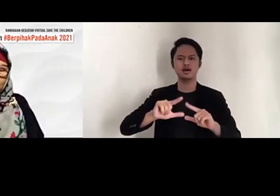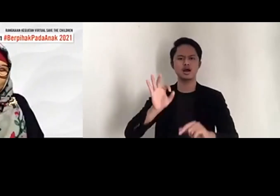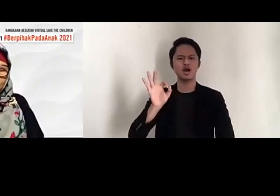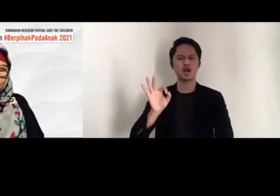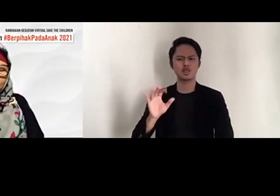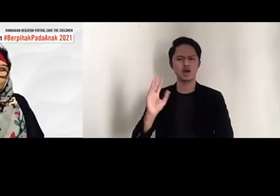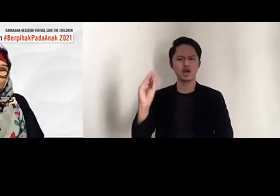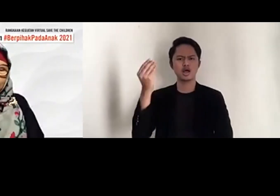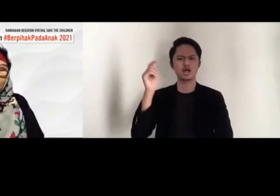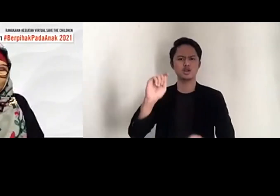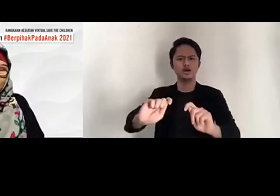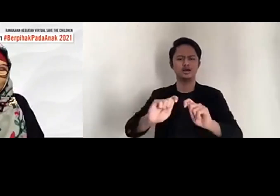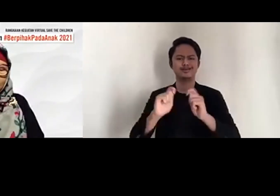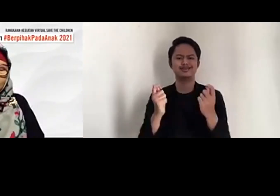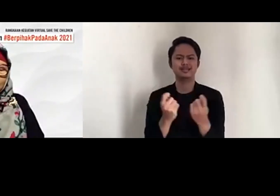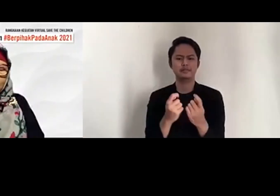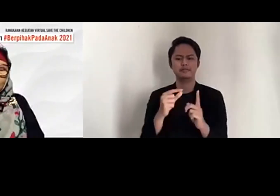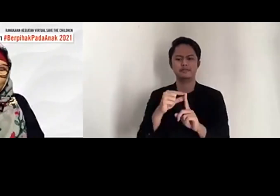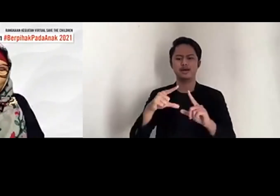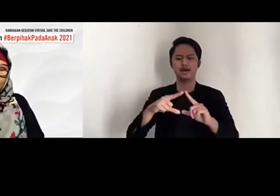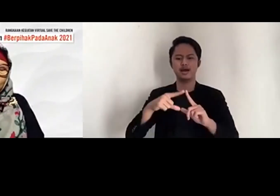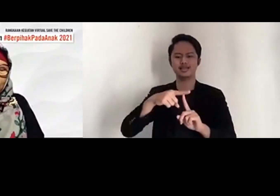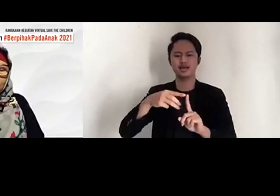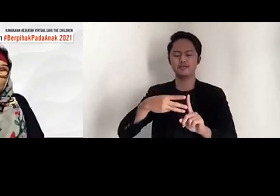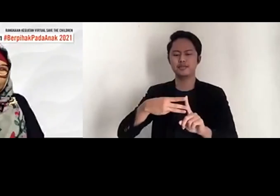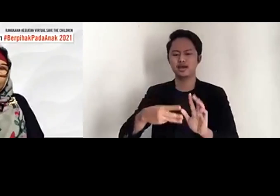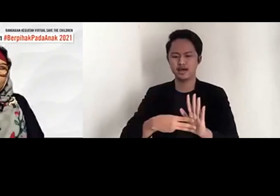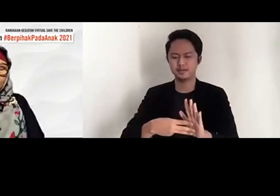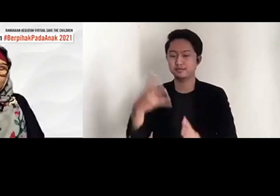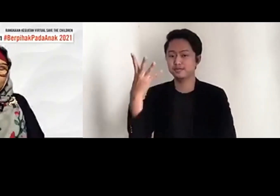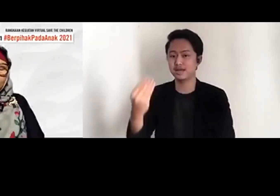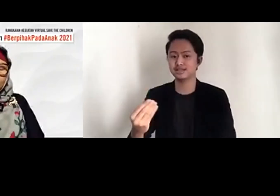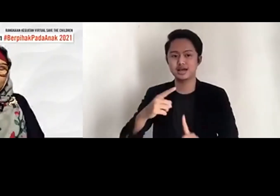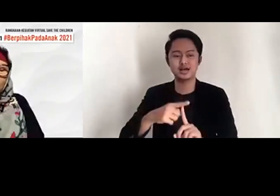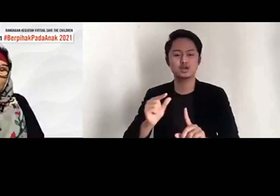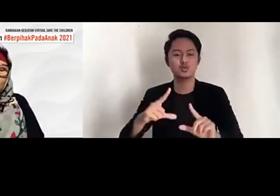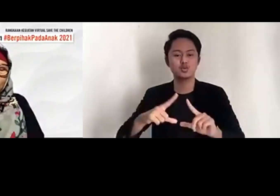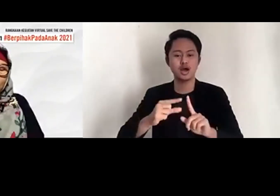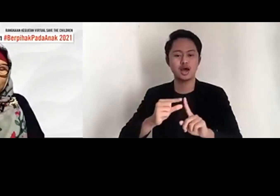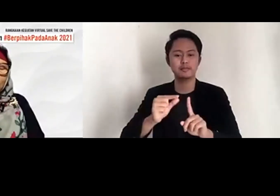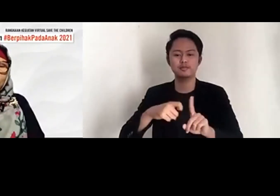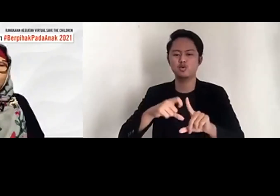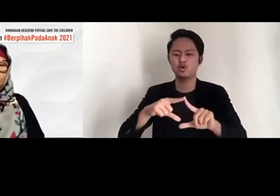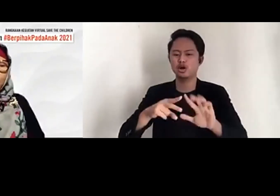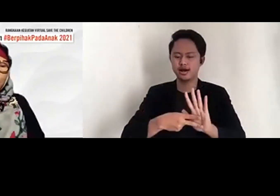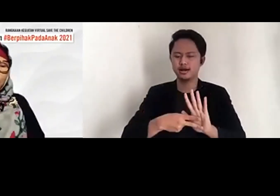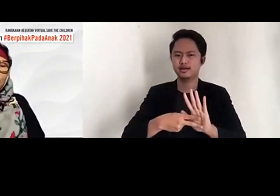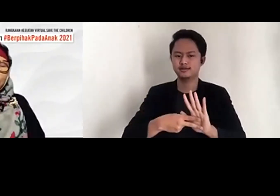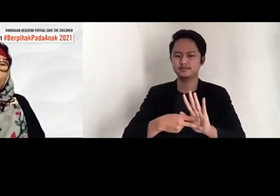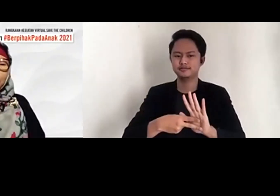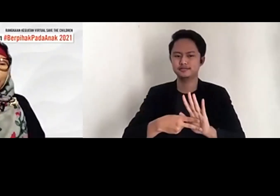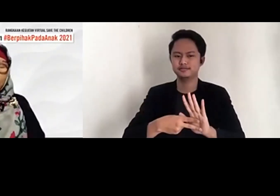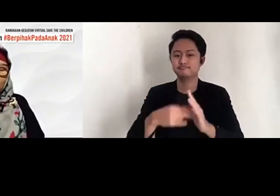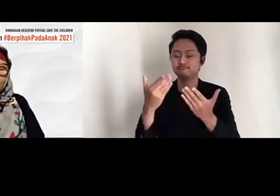Ketua Tim PATBM Desa Tua Pukan, Kabupaten, yang juga sekaligus beliau